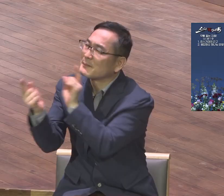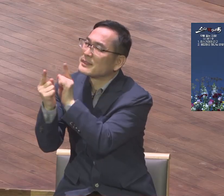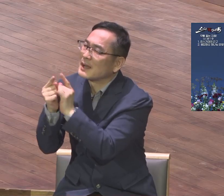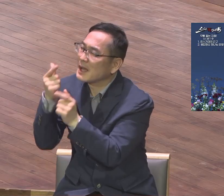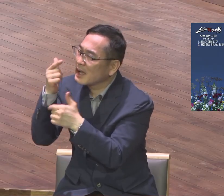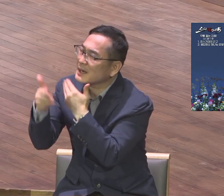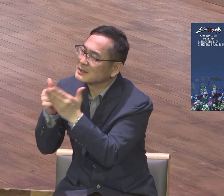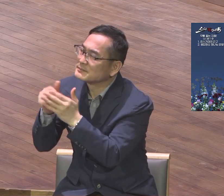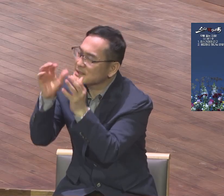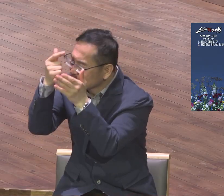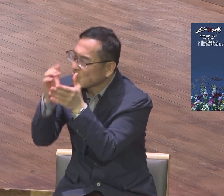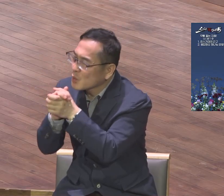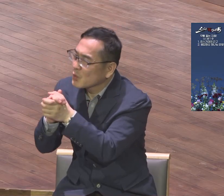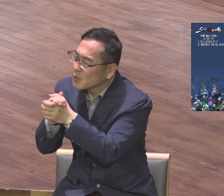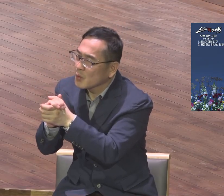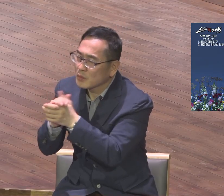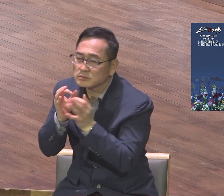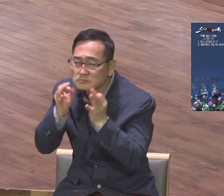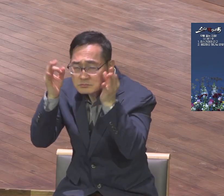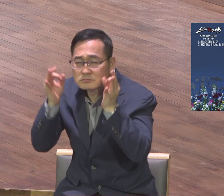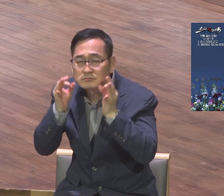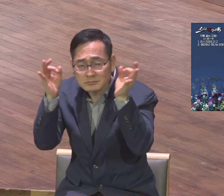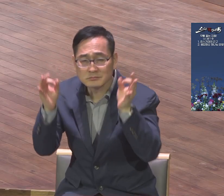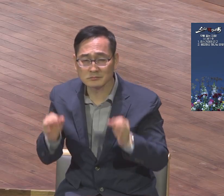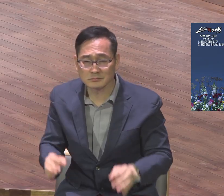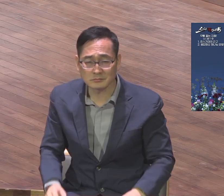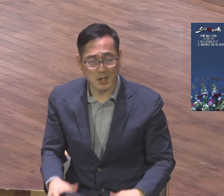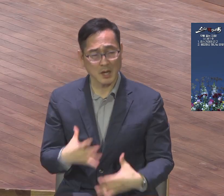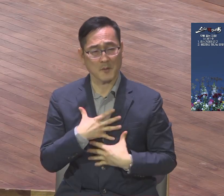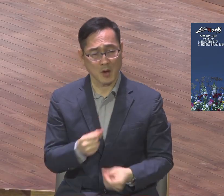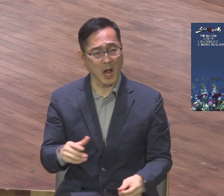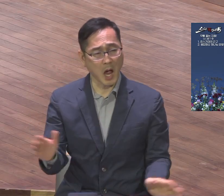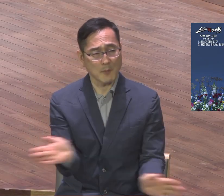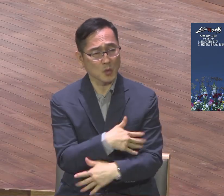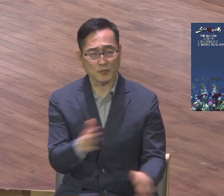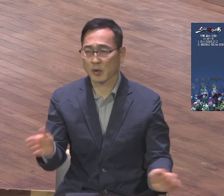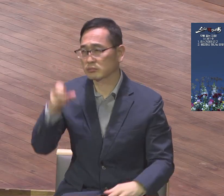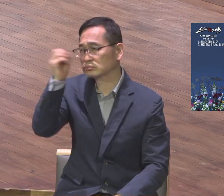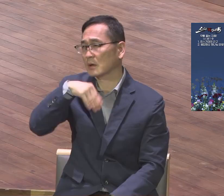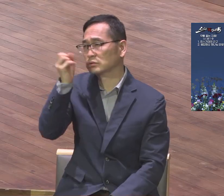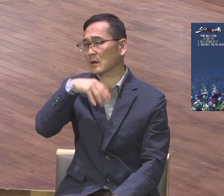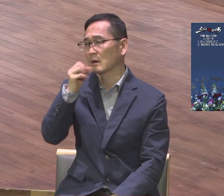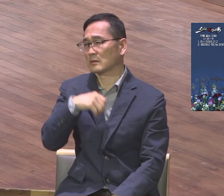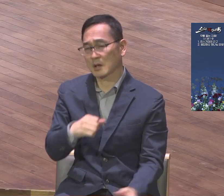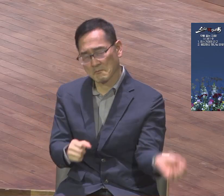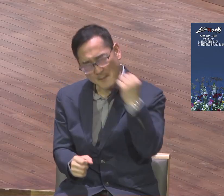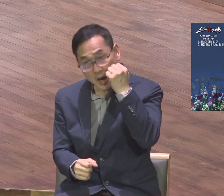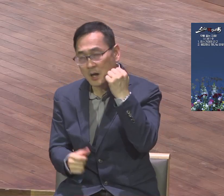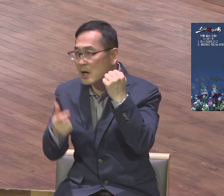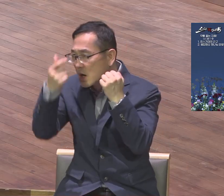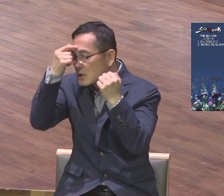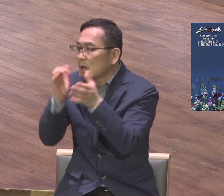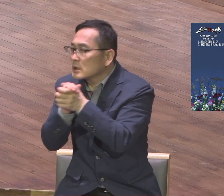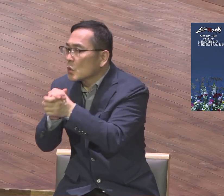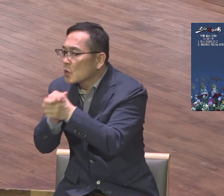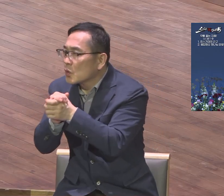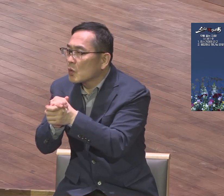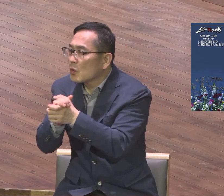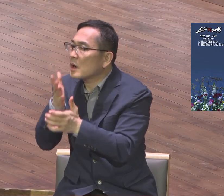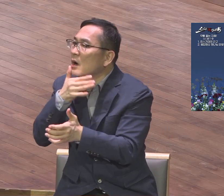바람에 기도하게 되고 기도하다 보니까 하나님 찾게 되고 하나님 만나보니까 전에 체험하지 못한 큰 소망을 발견하게